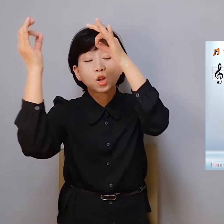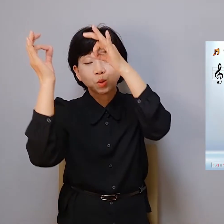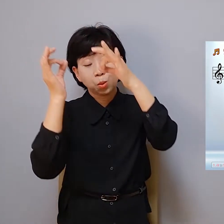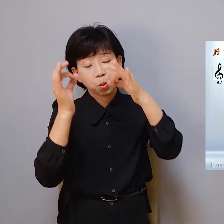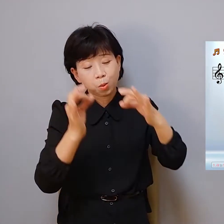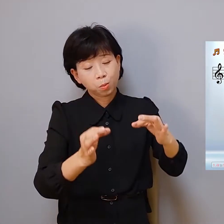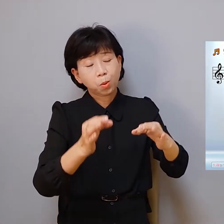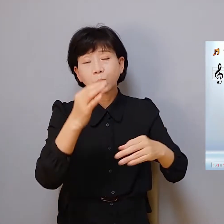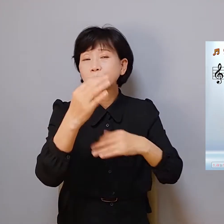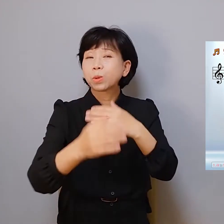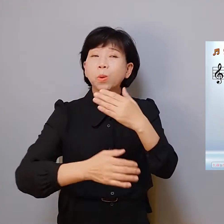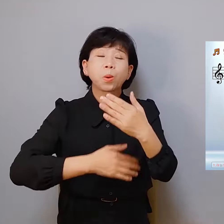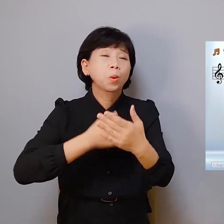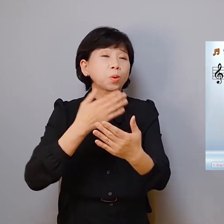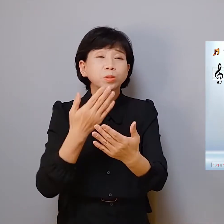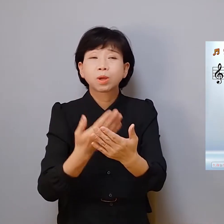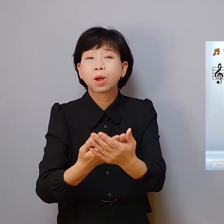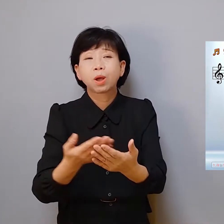하늘을 열고